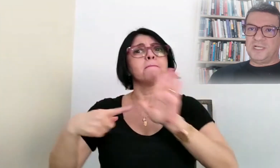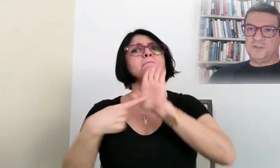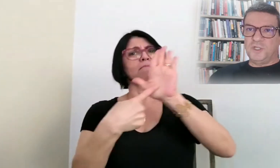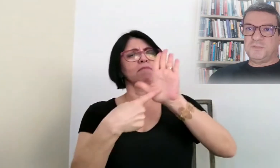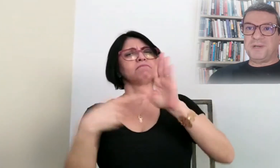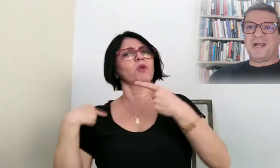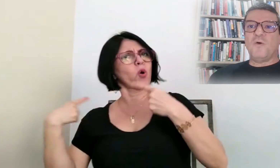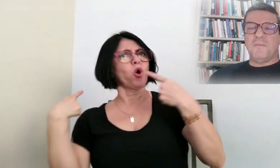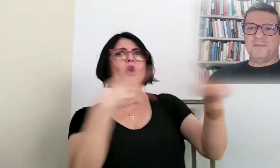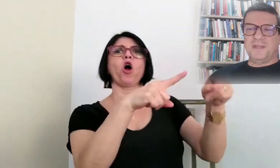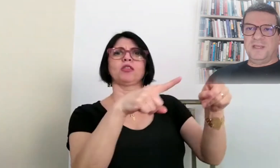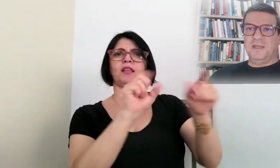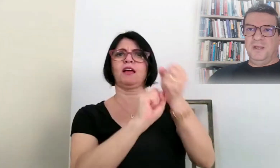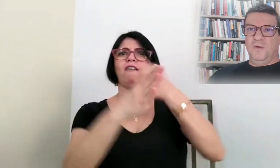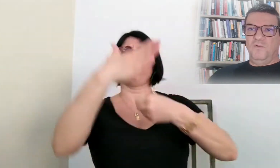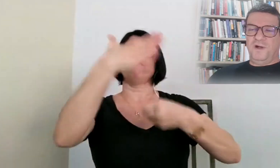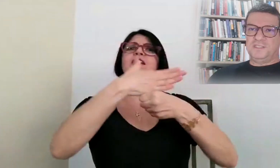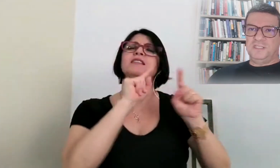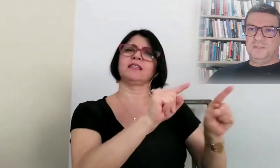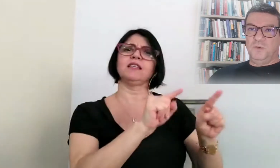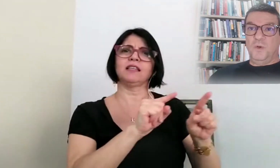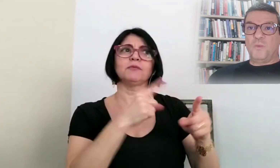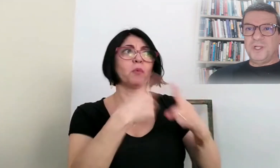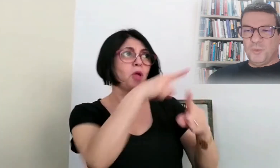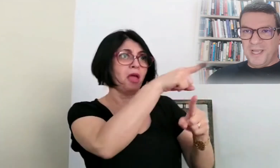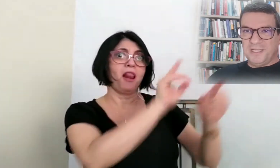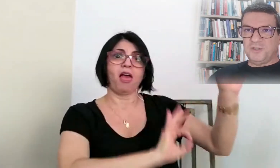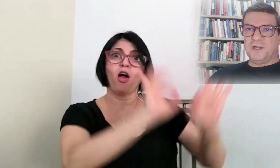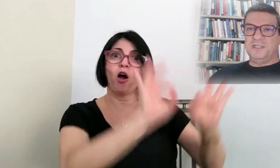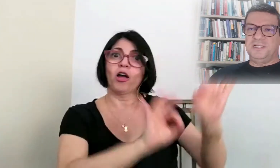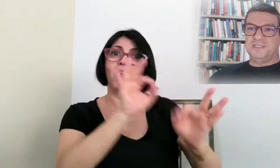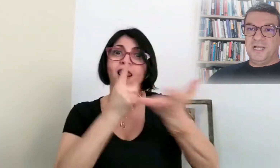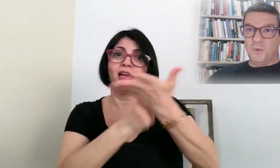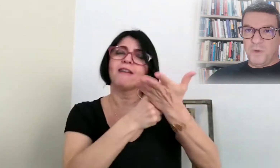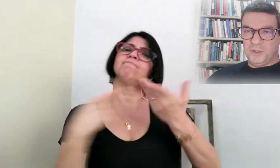determinadas ocasiões para combater o fascismo